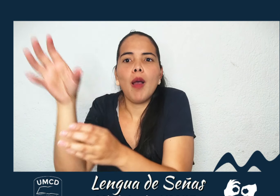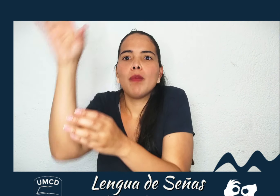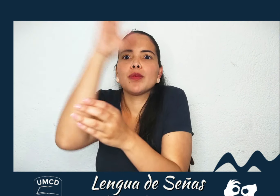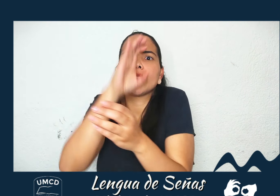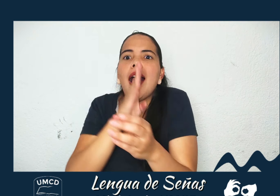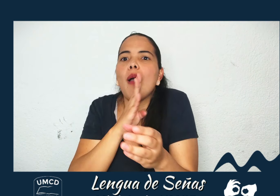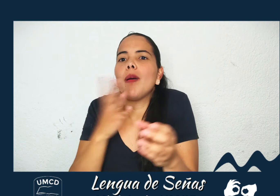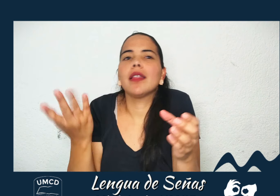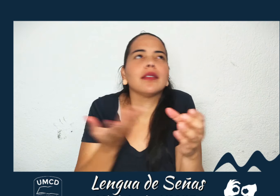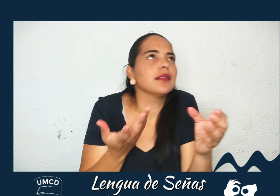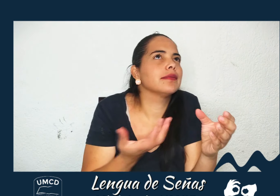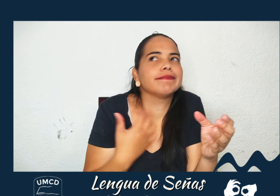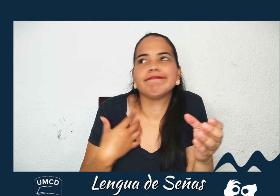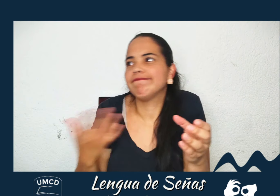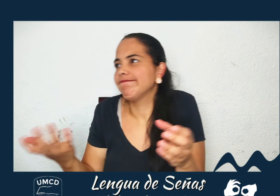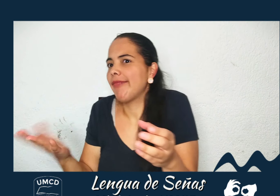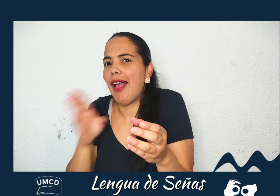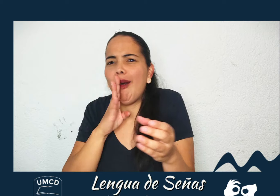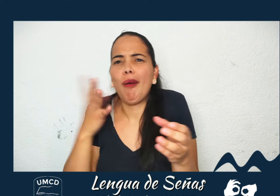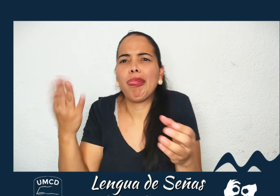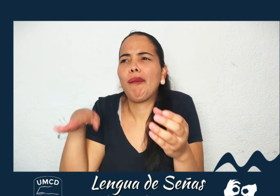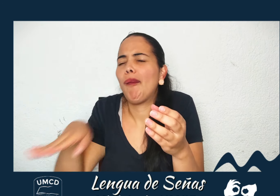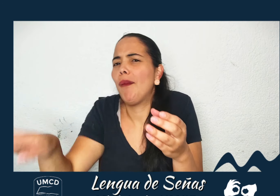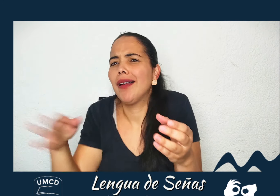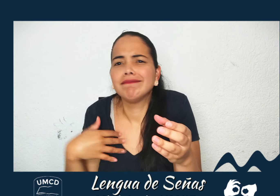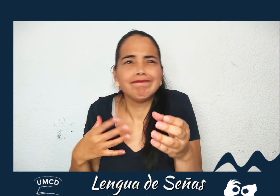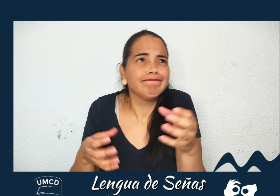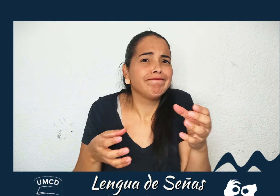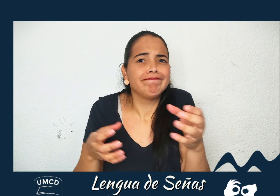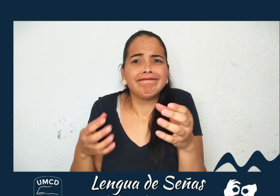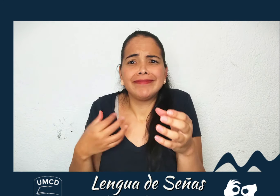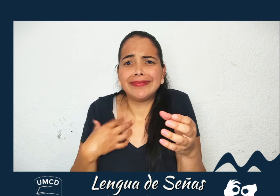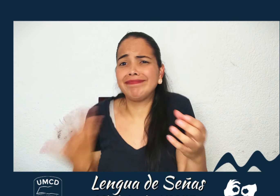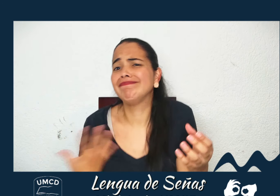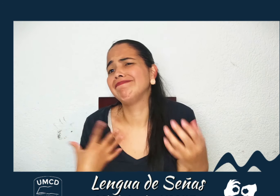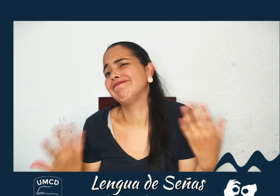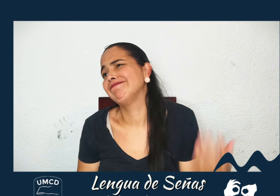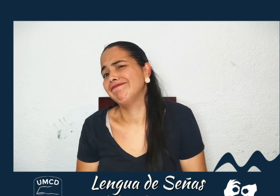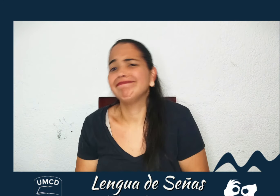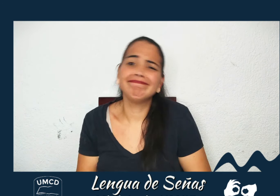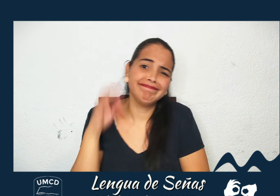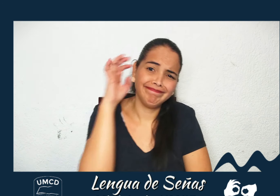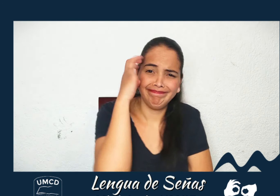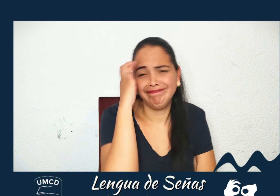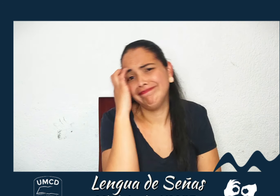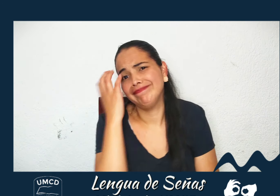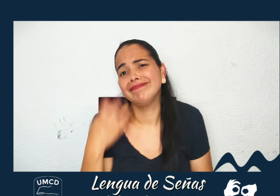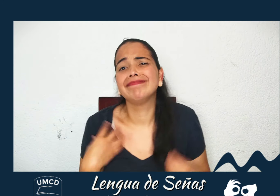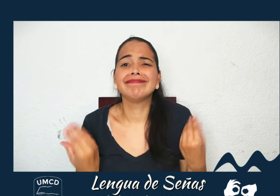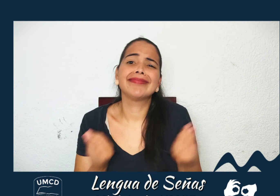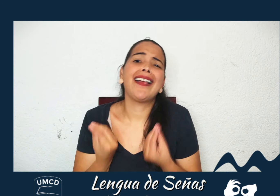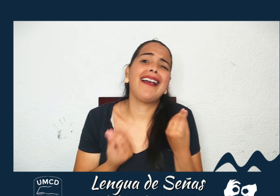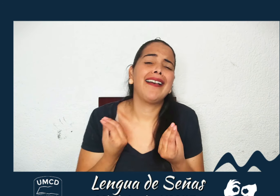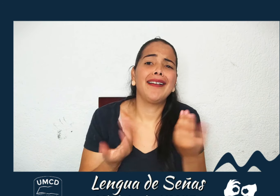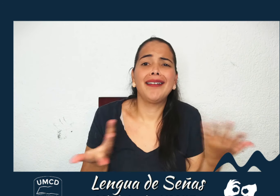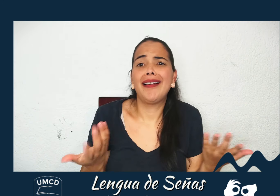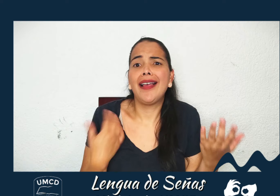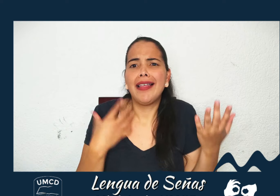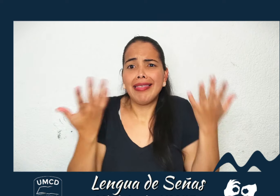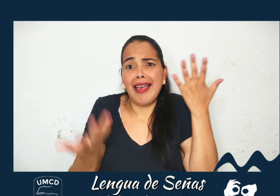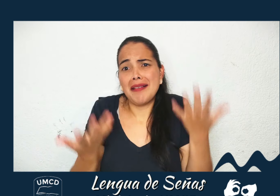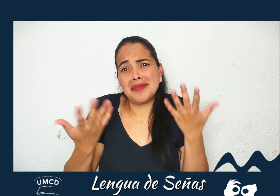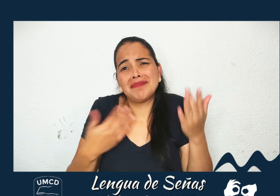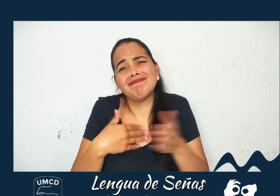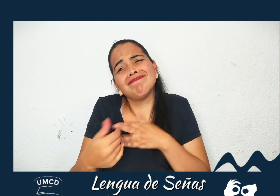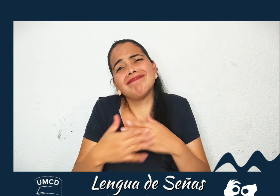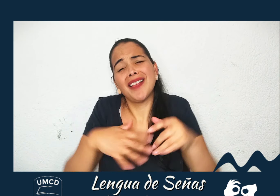busca el agua. Y no sabía dónde guardaban el agua. Así es que me entró angustia. En un momento recordé y dije, bueno, si está